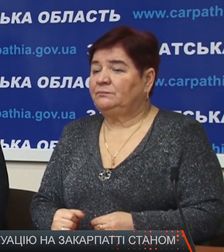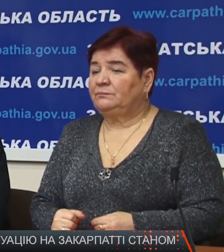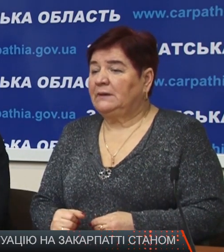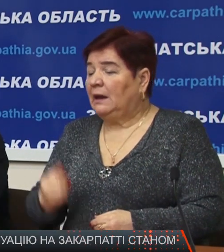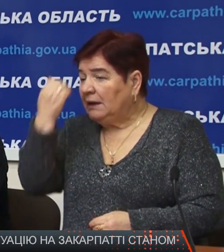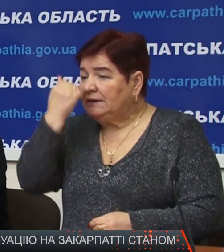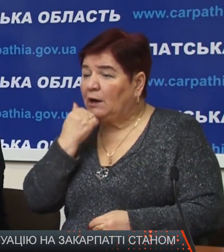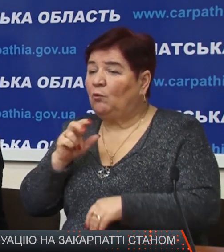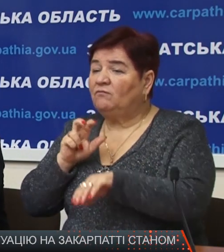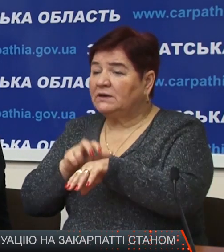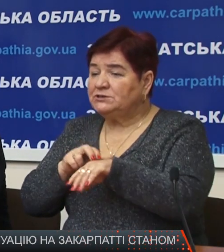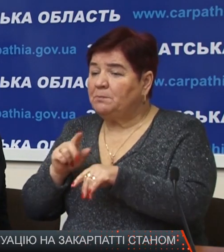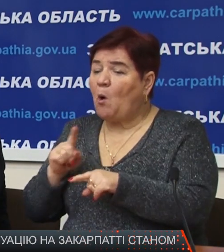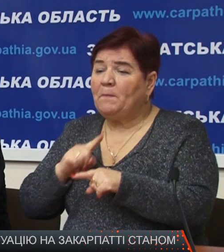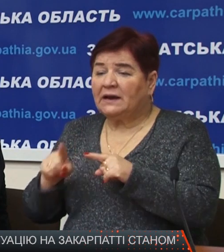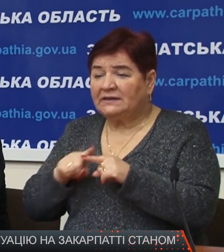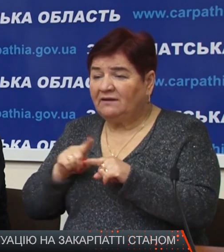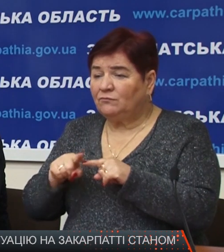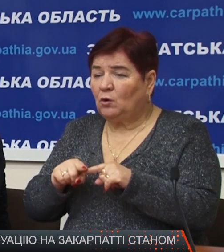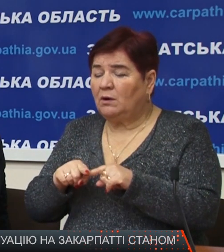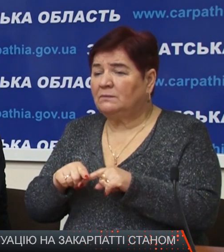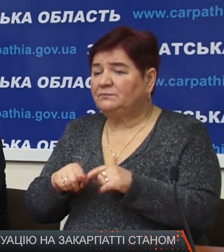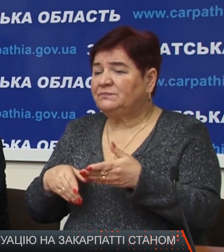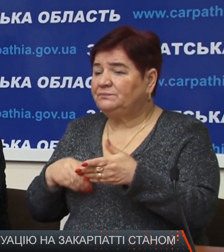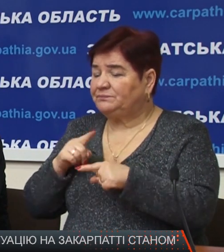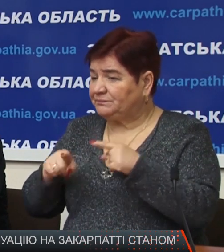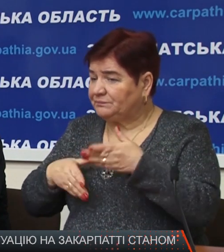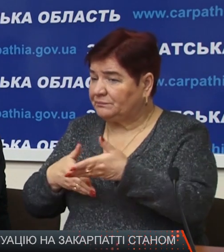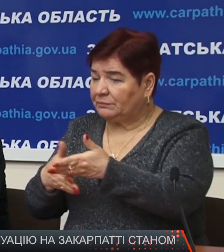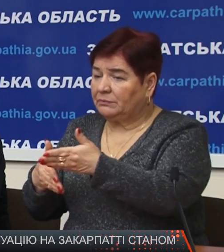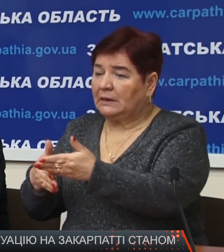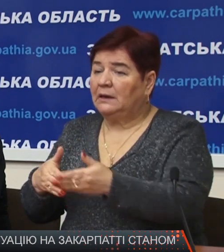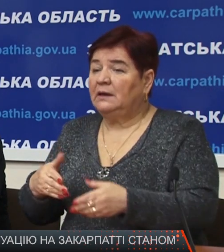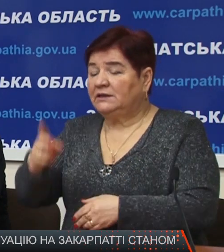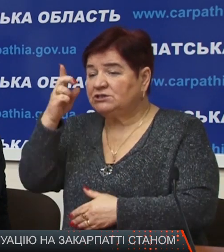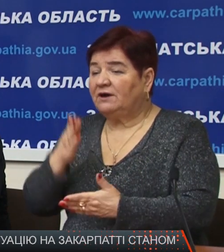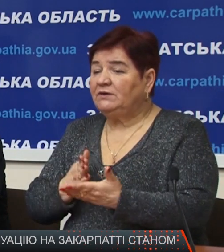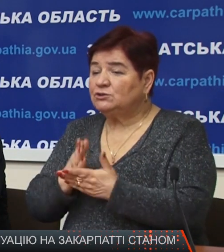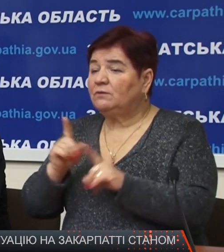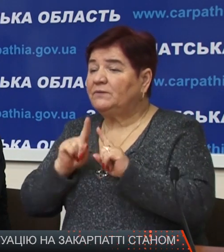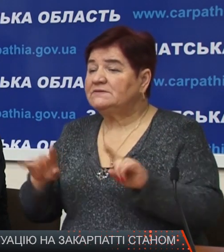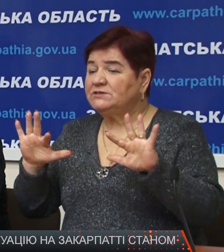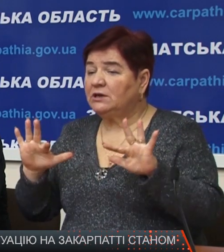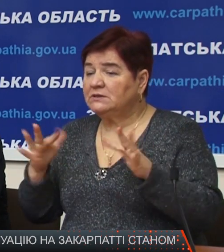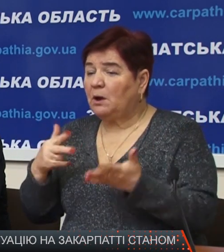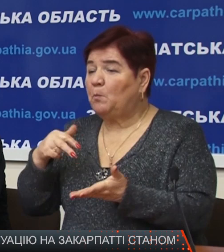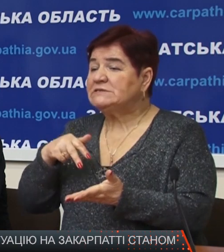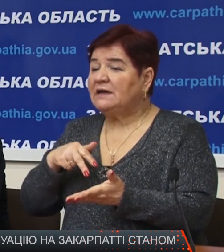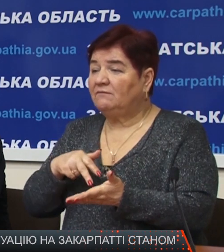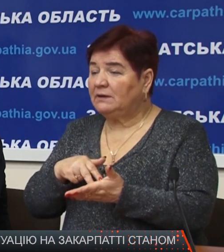Значить, дякую медикам, які оперативно направили швидку допомогу. Десь Державна служба надзвичайної ситуації